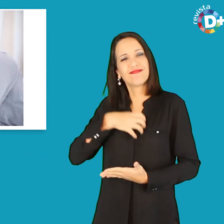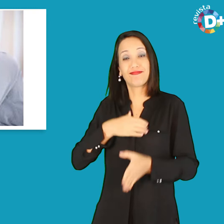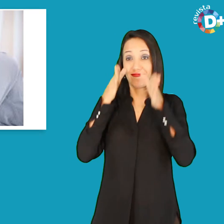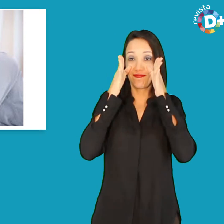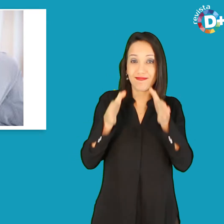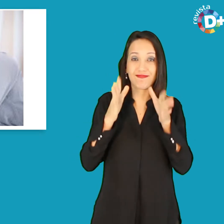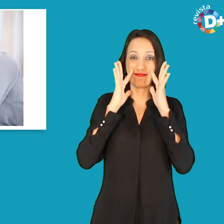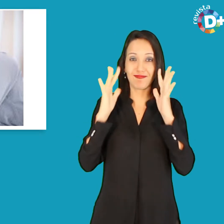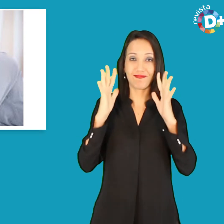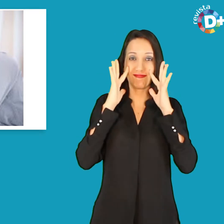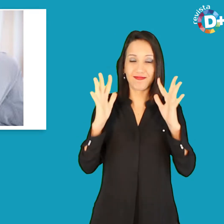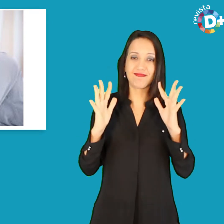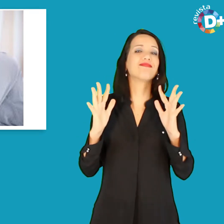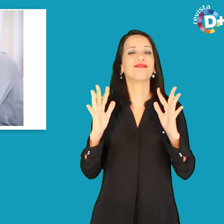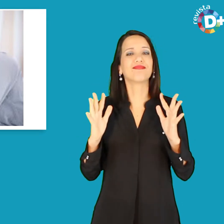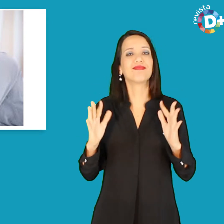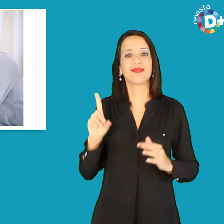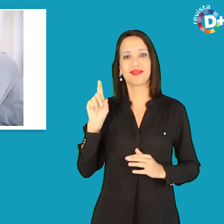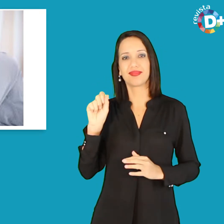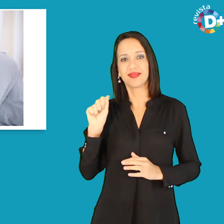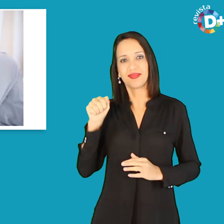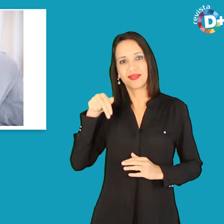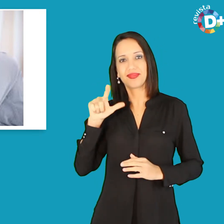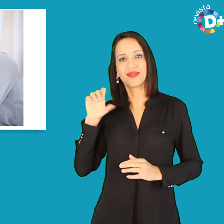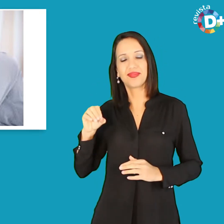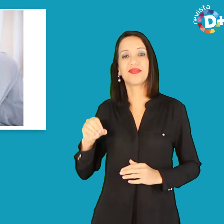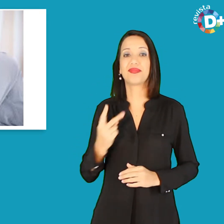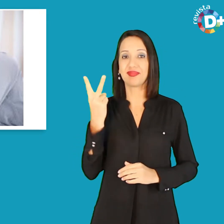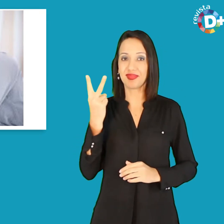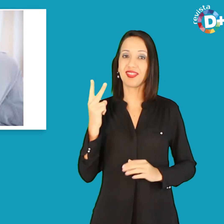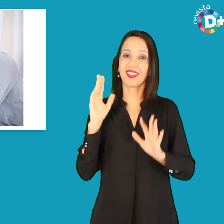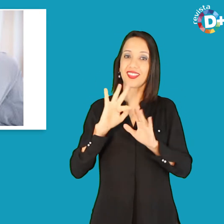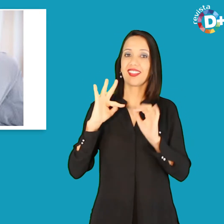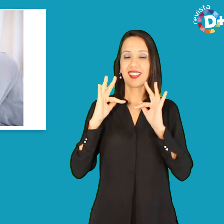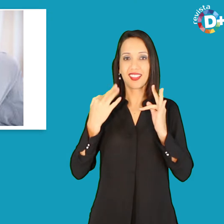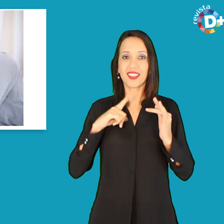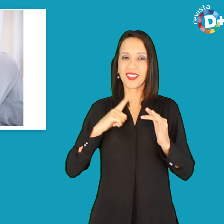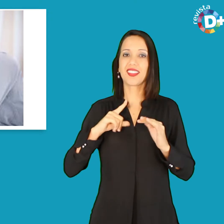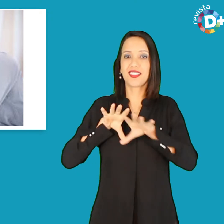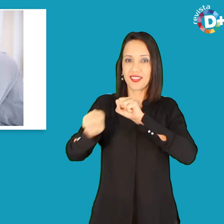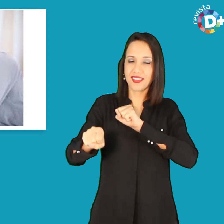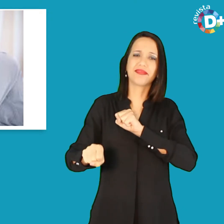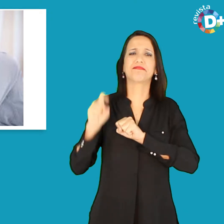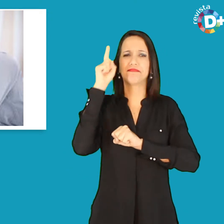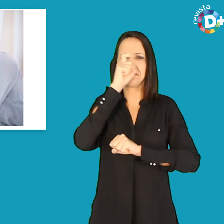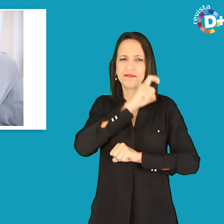concentração. Danilo está na segunda faculdade, mas sempre teve muita dificuldade com matemática. Fez 2 anos